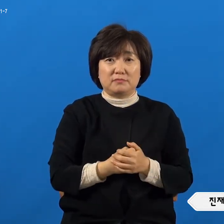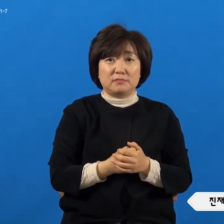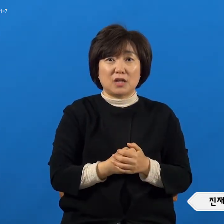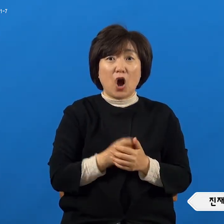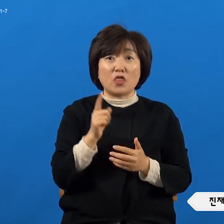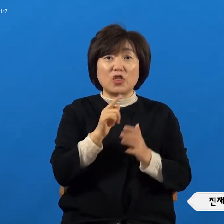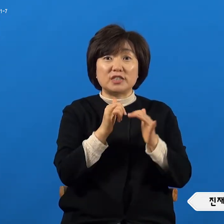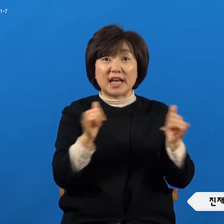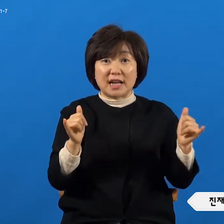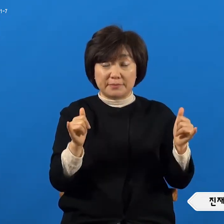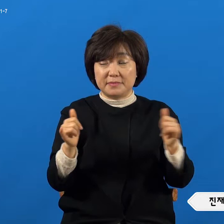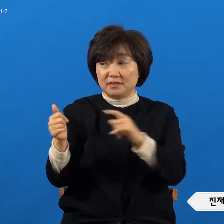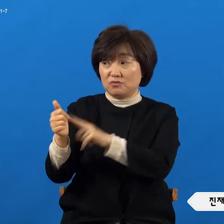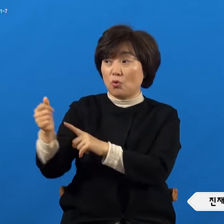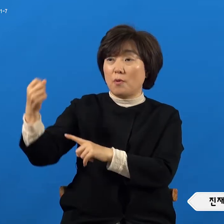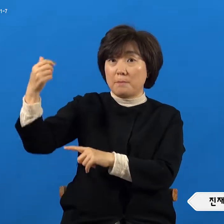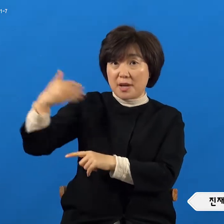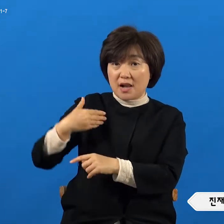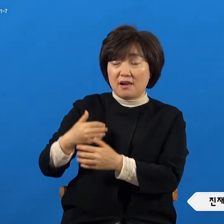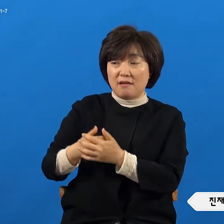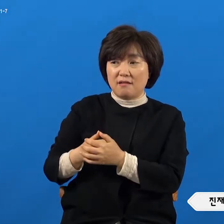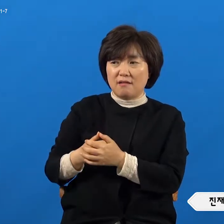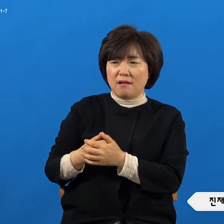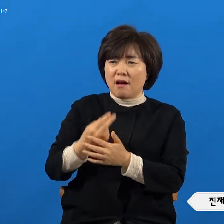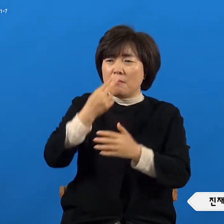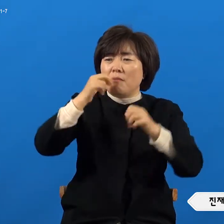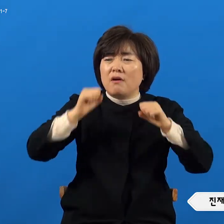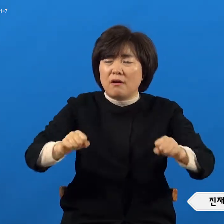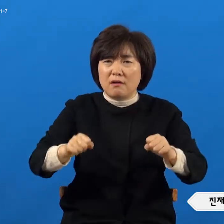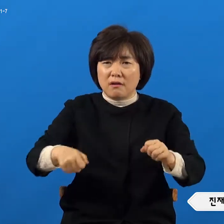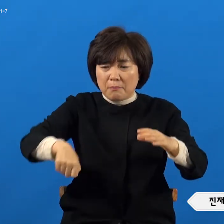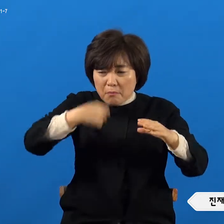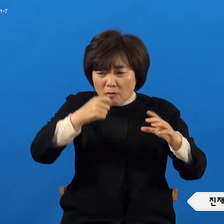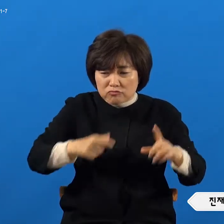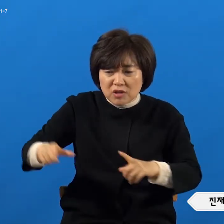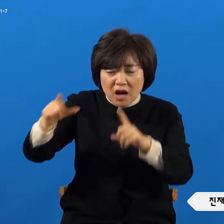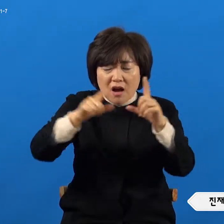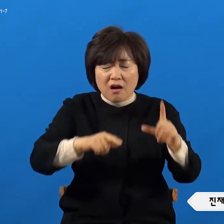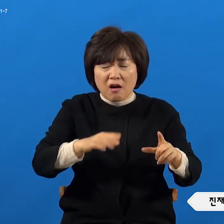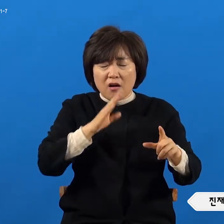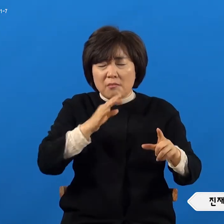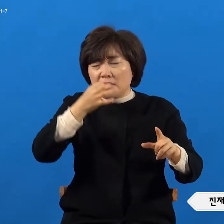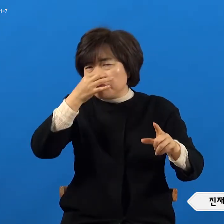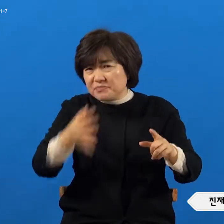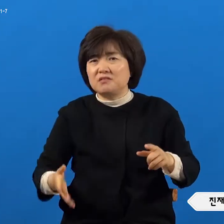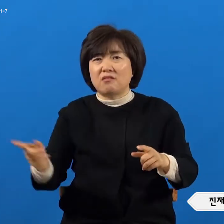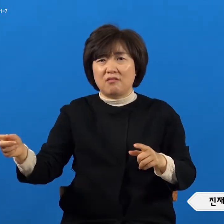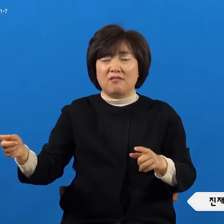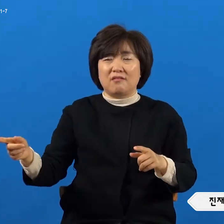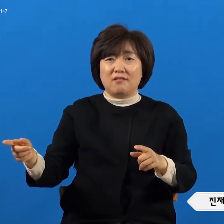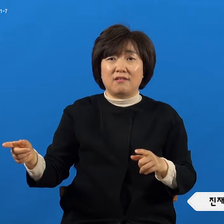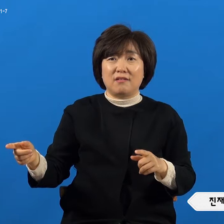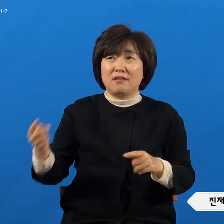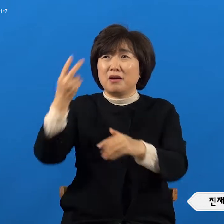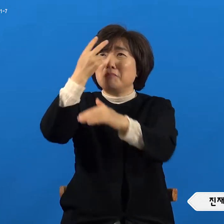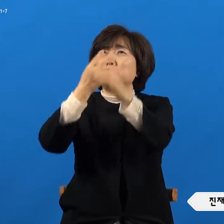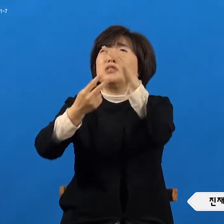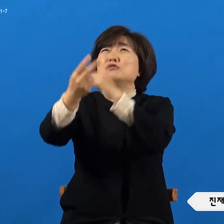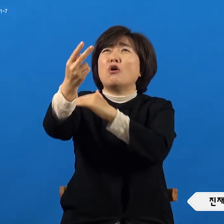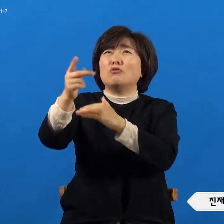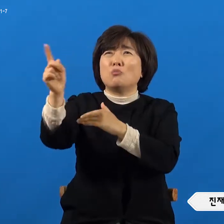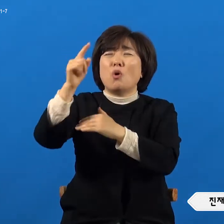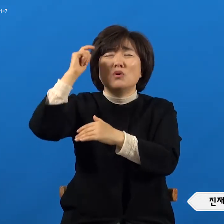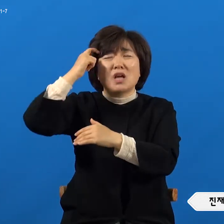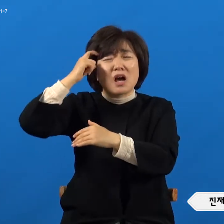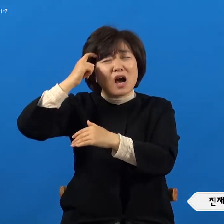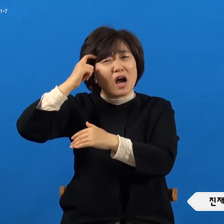분들은 이렇게 이야기합니다. 생존의 이슈가 얼마나 힘들고 어려운데 비전이란 것까지